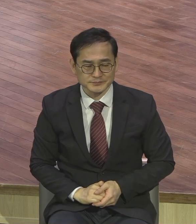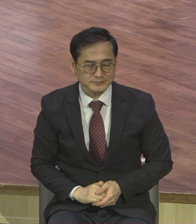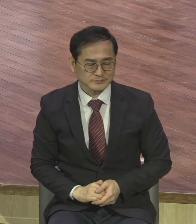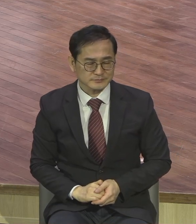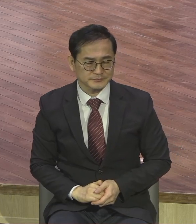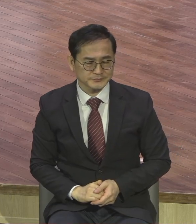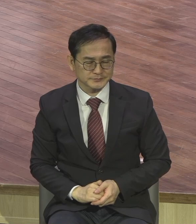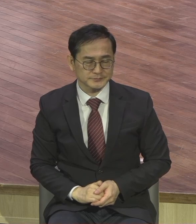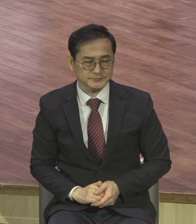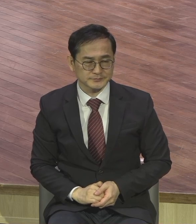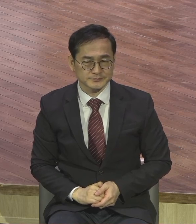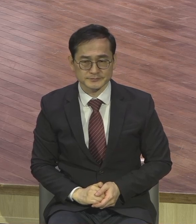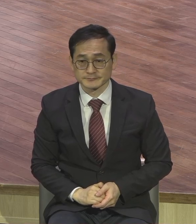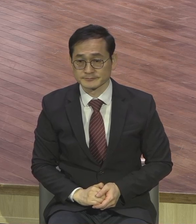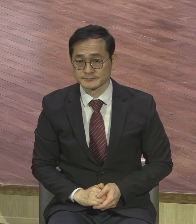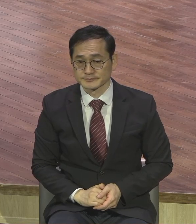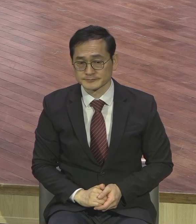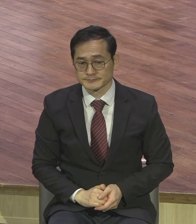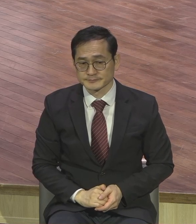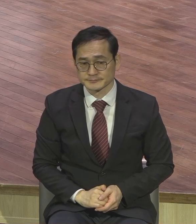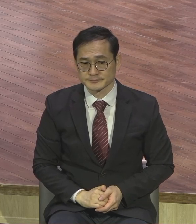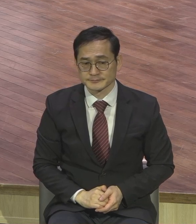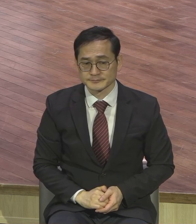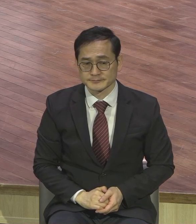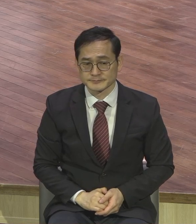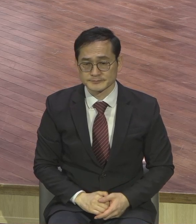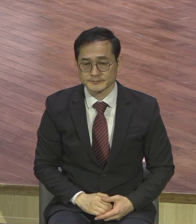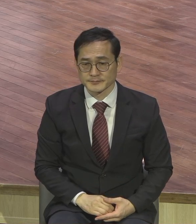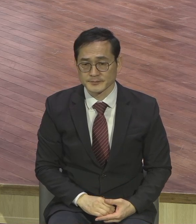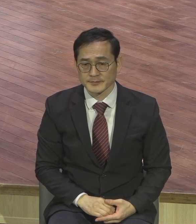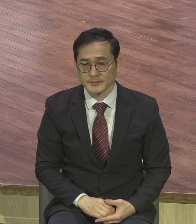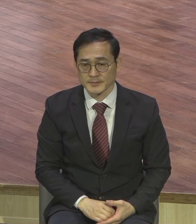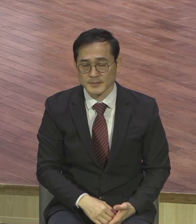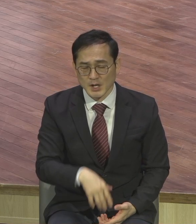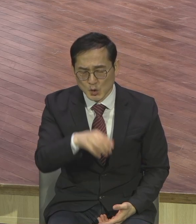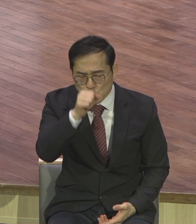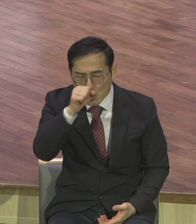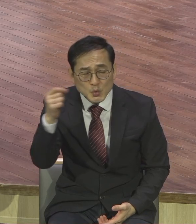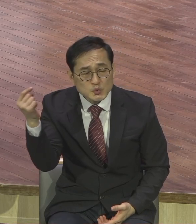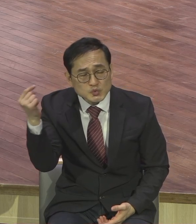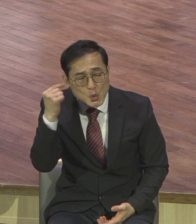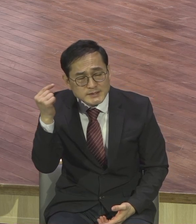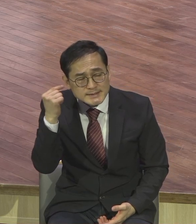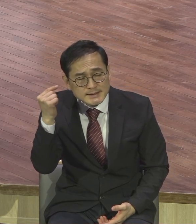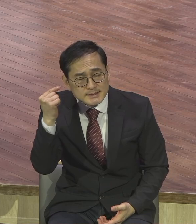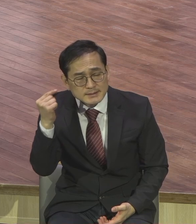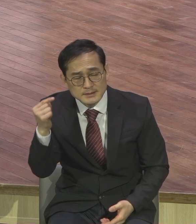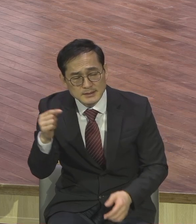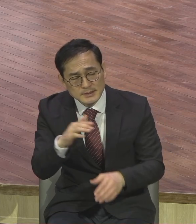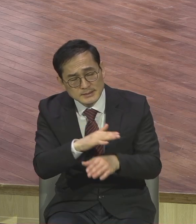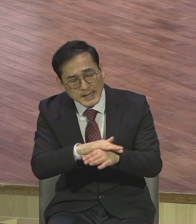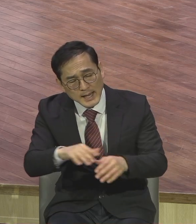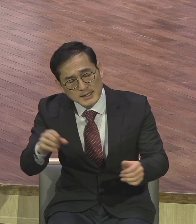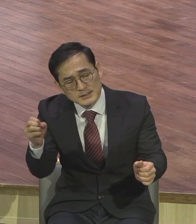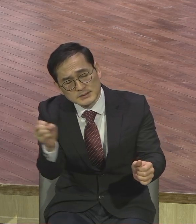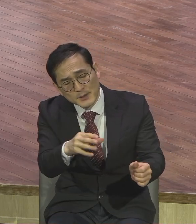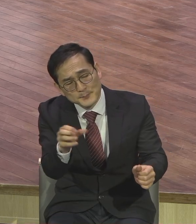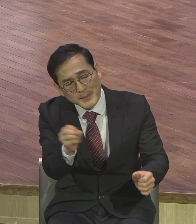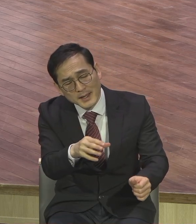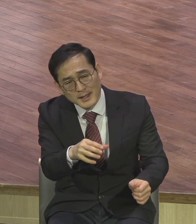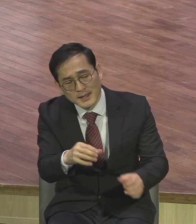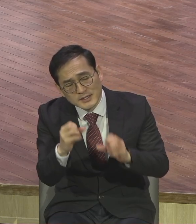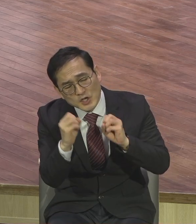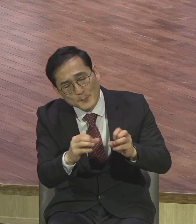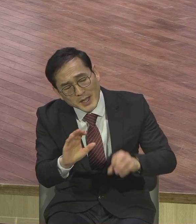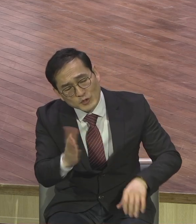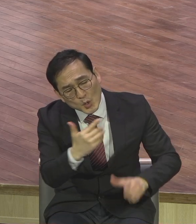이 좋은 믿음의 소식이 너희들에게 전파됐다 하는 말을 내가 듣고 사도 바울이 감사의